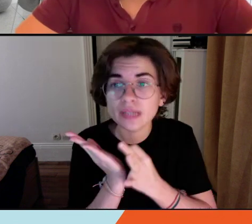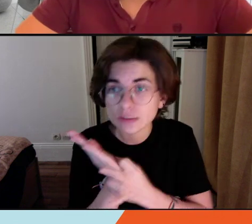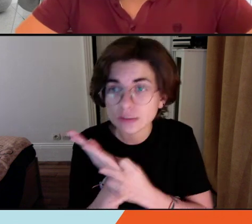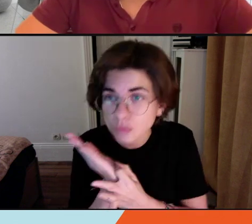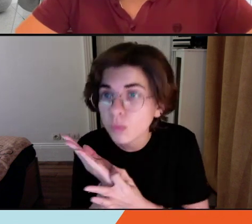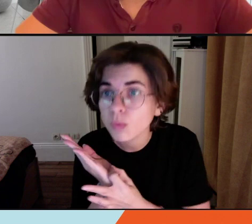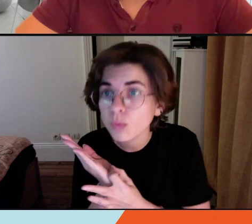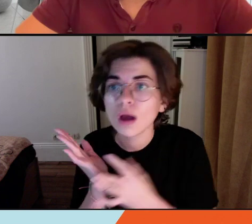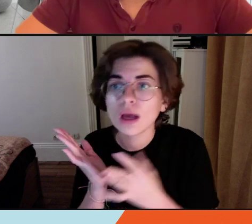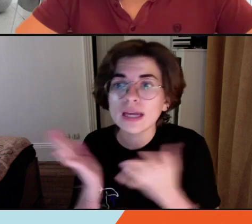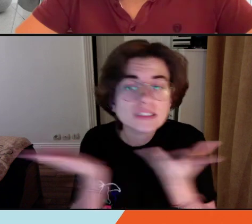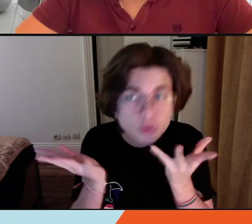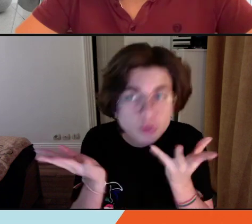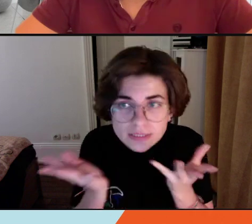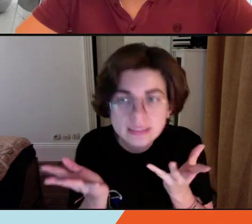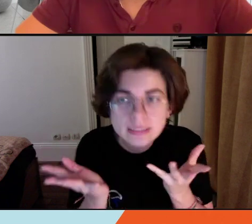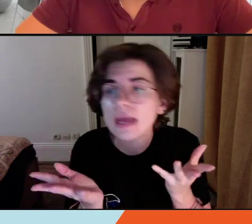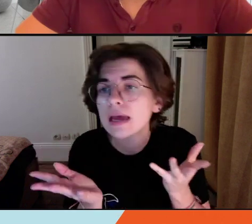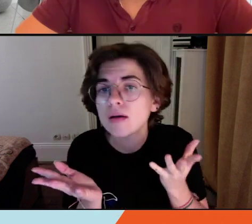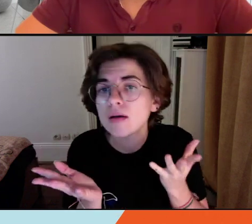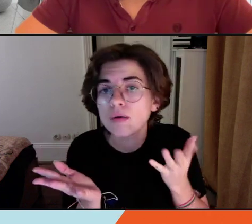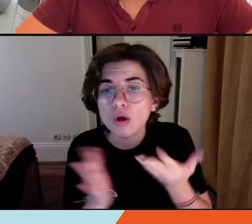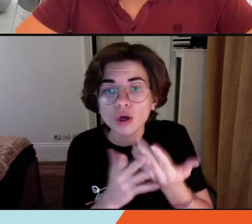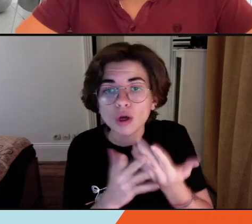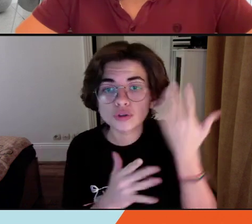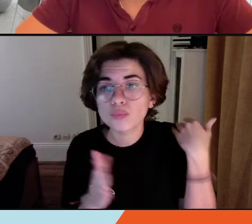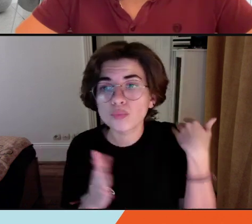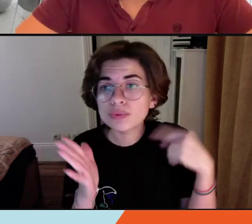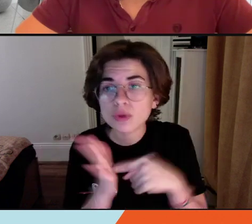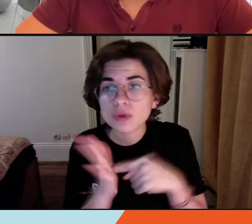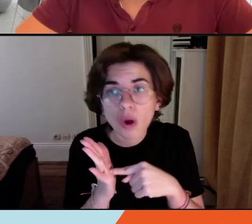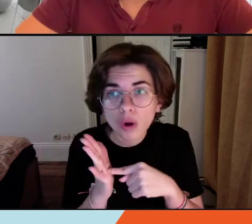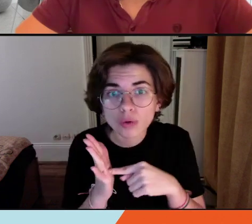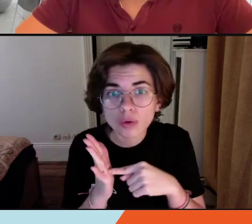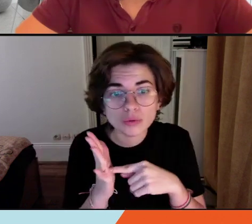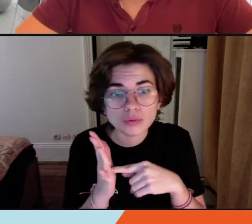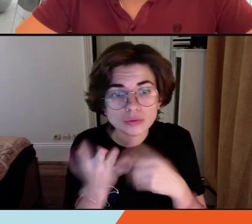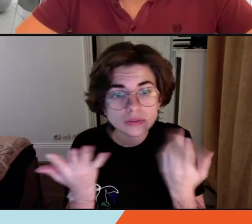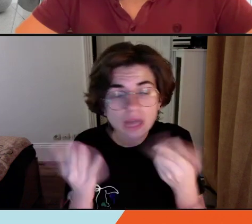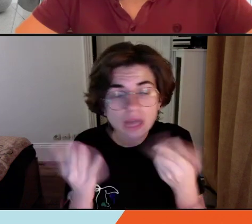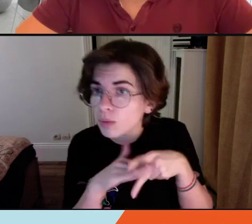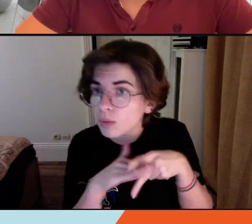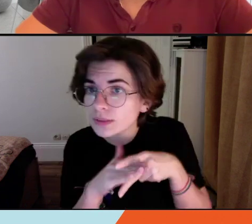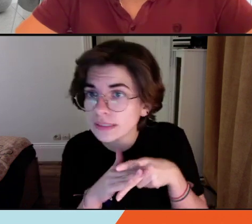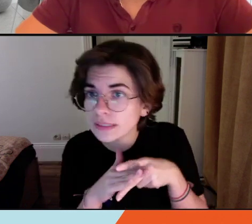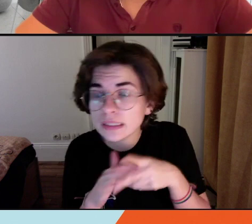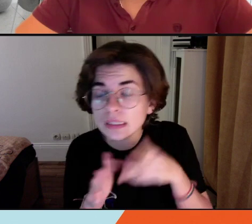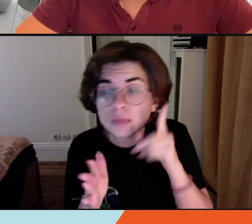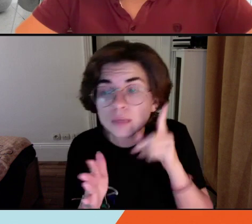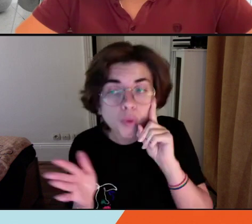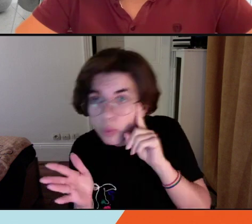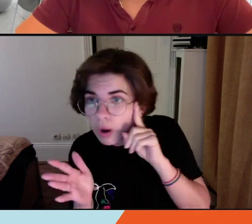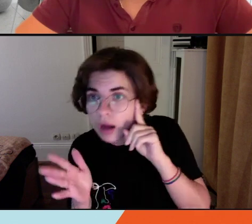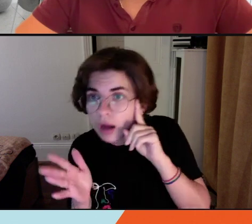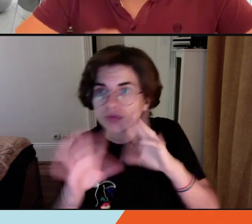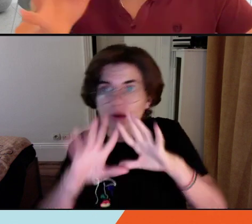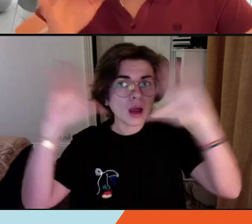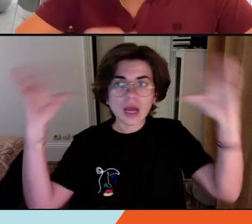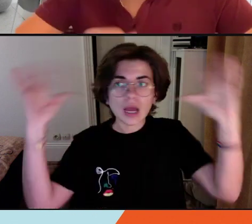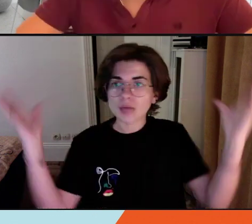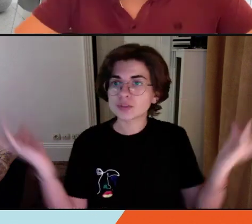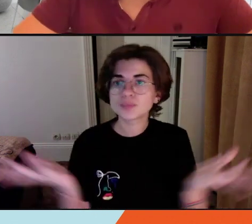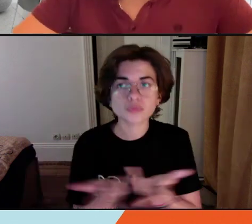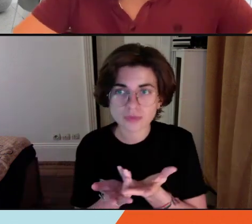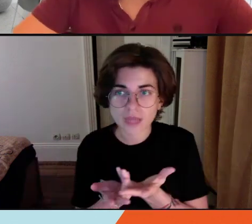l'application. Qu'est-ce que c'est, depuis quand, ça a commencé et pourquoi, enfin, un petit peu